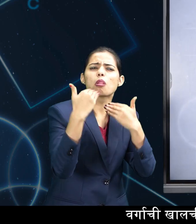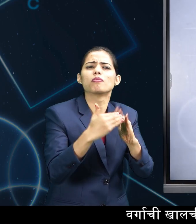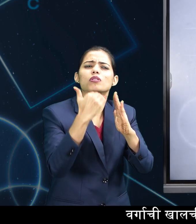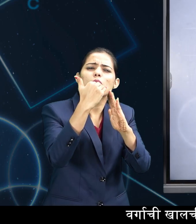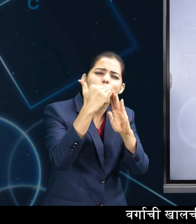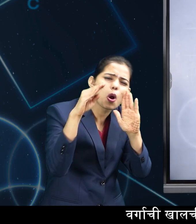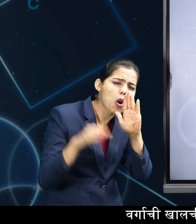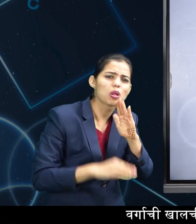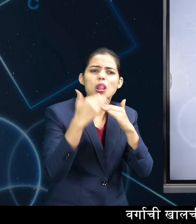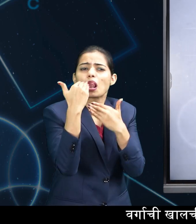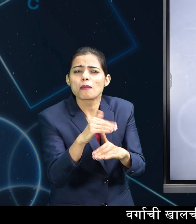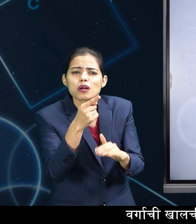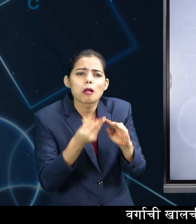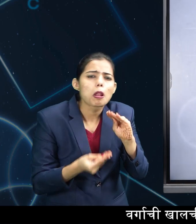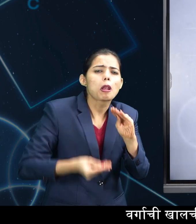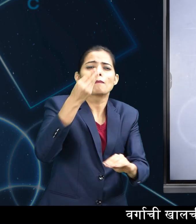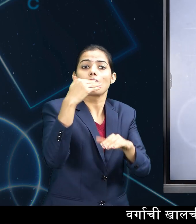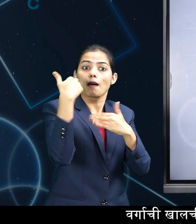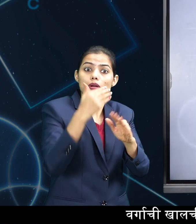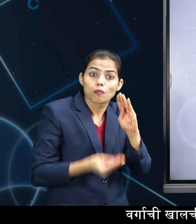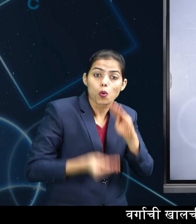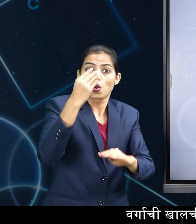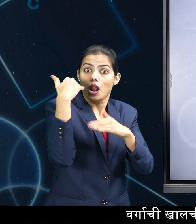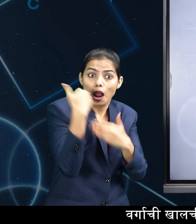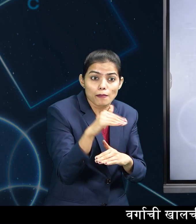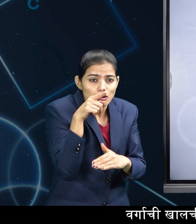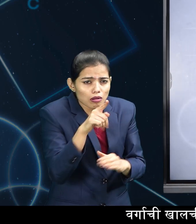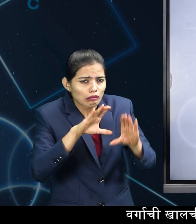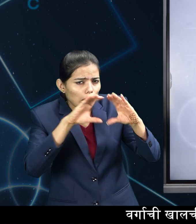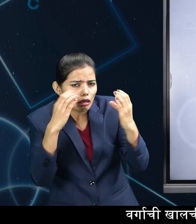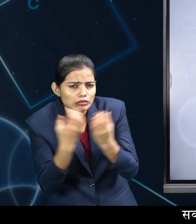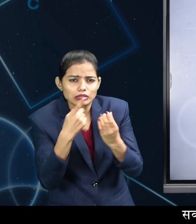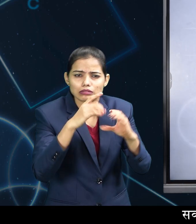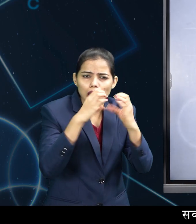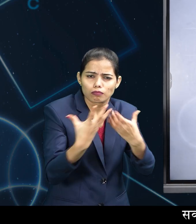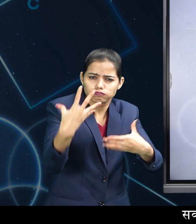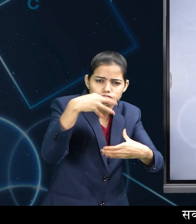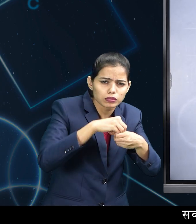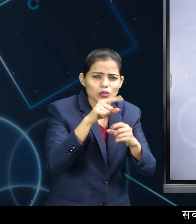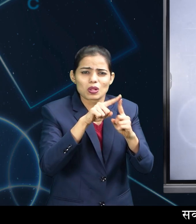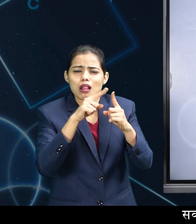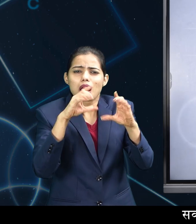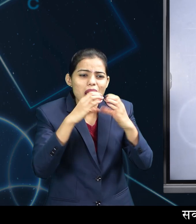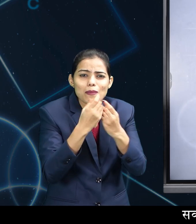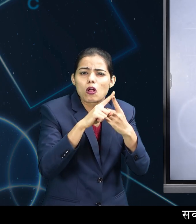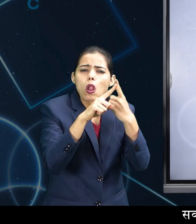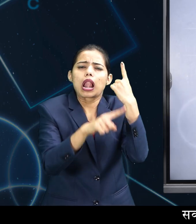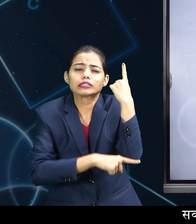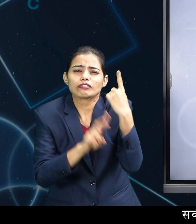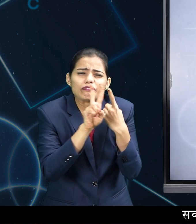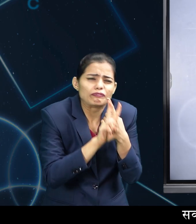वर्गाची खालची मर्यादा आणि वरची मर्यादा. वर्ग अंतरांमध्ये सर्वात लहान मूल्याला